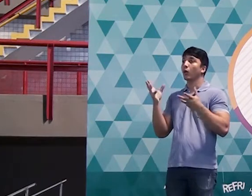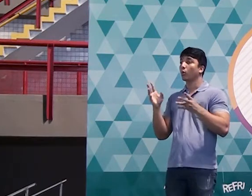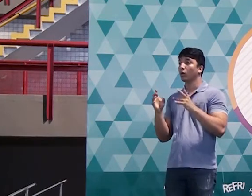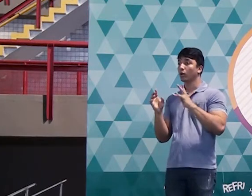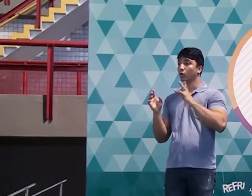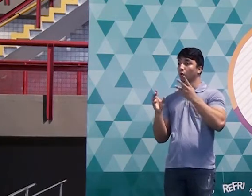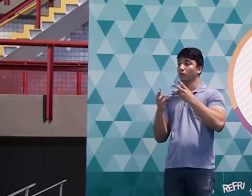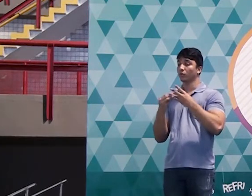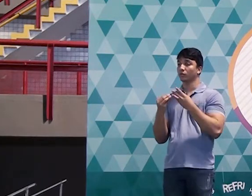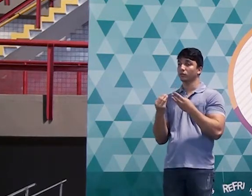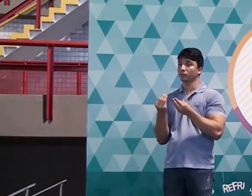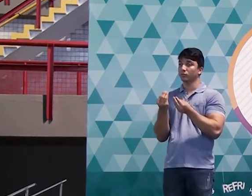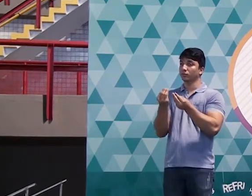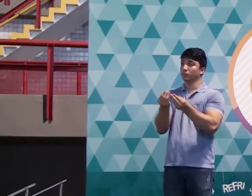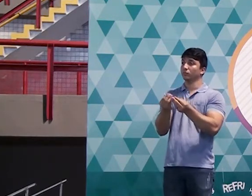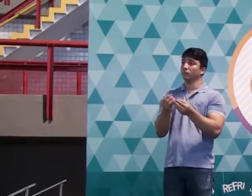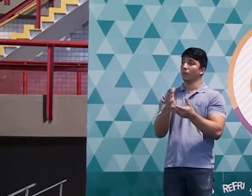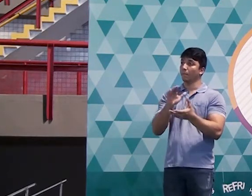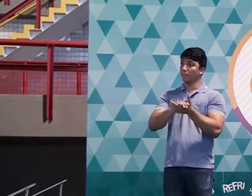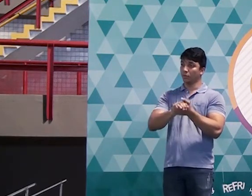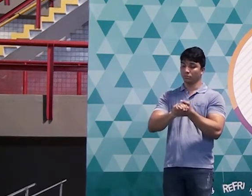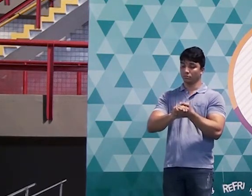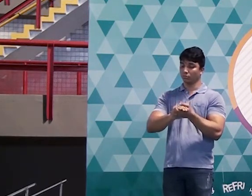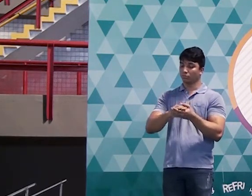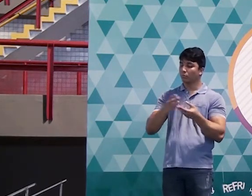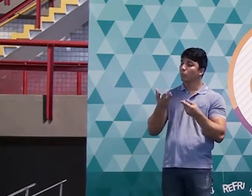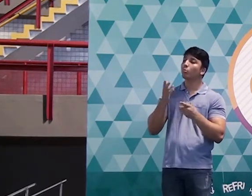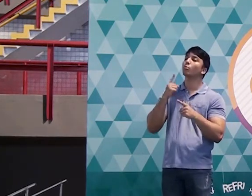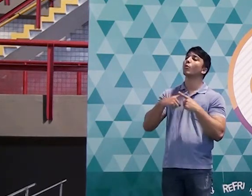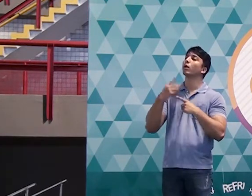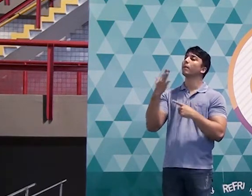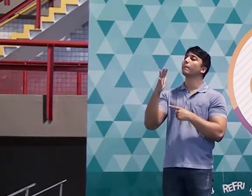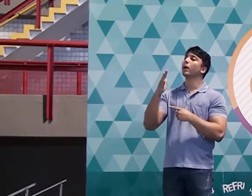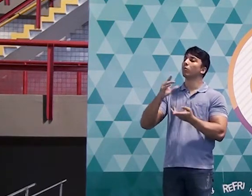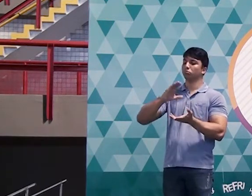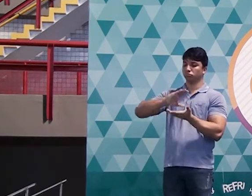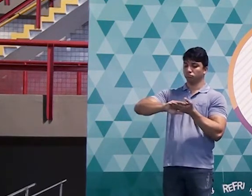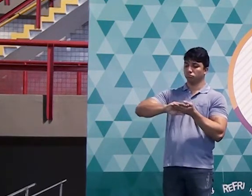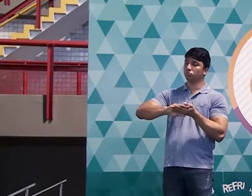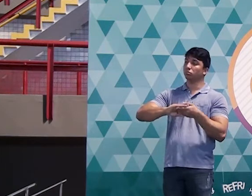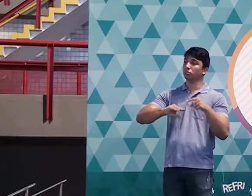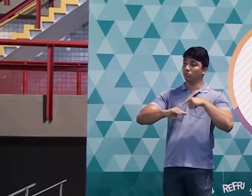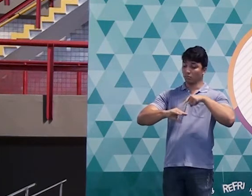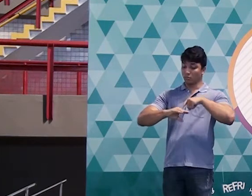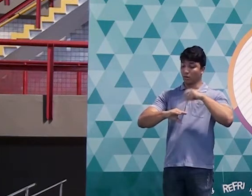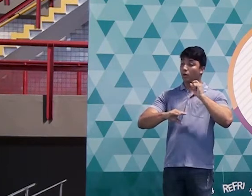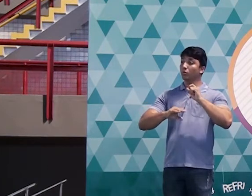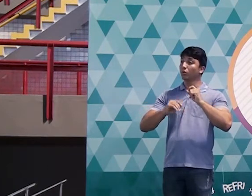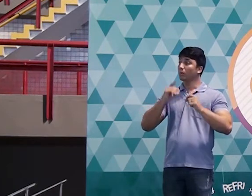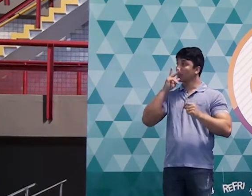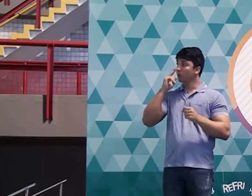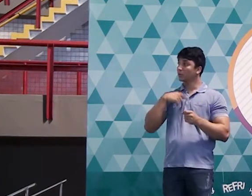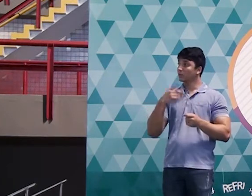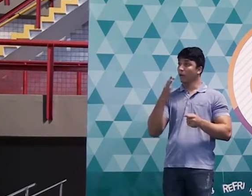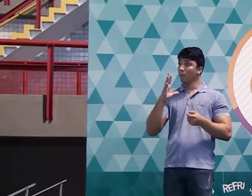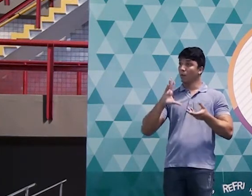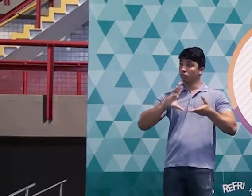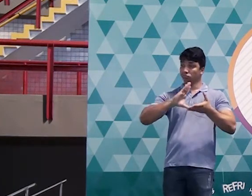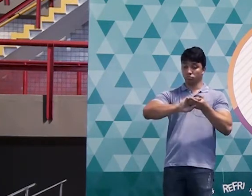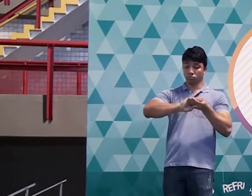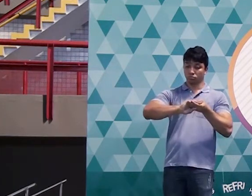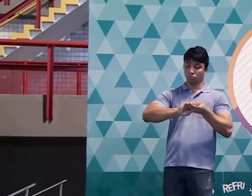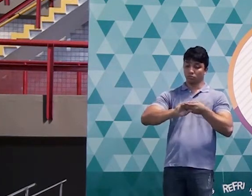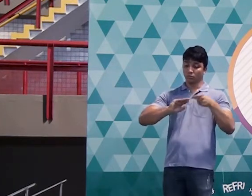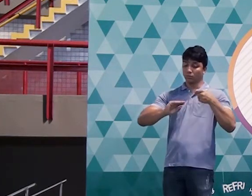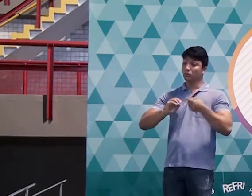noiva entrega a mão a seu noivo. Por que entregar a mão? Quando a pessoa dá a mão ao outro,